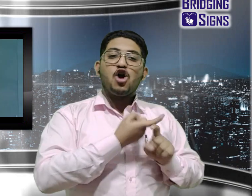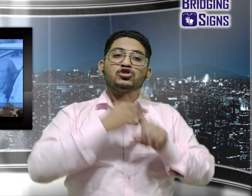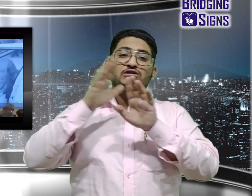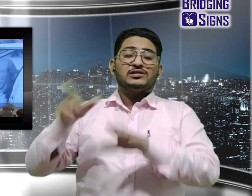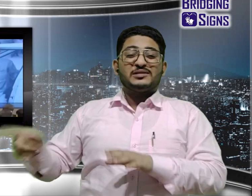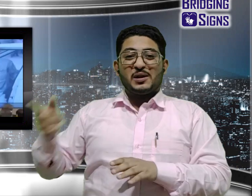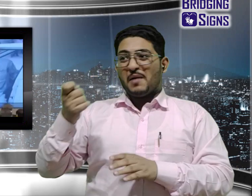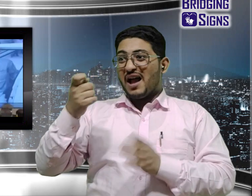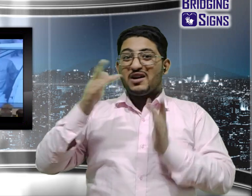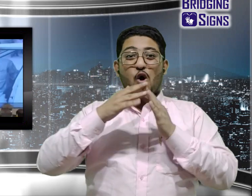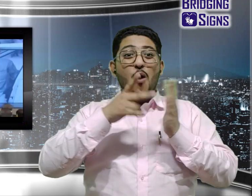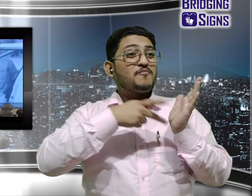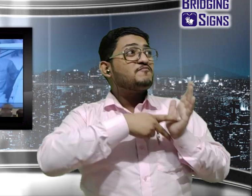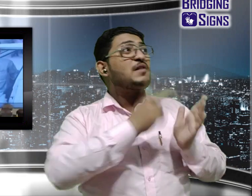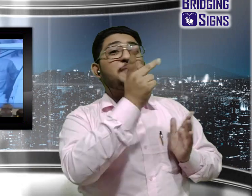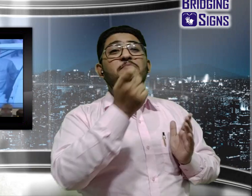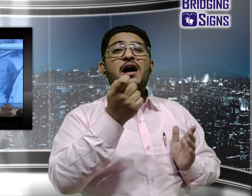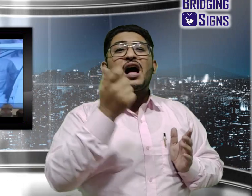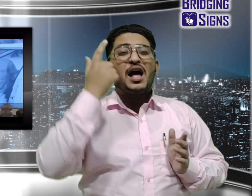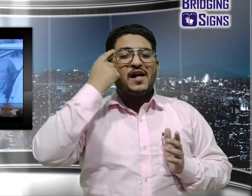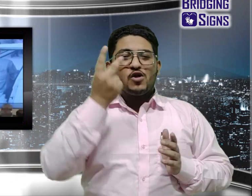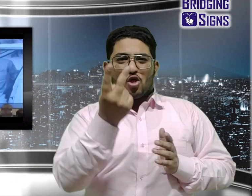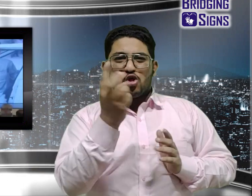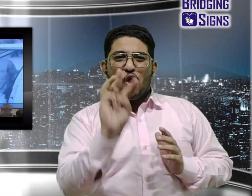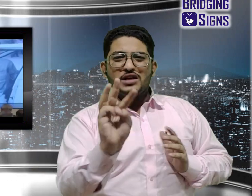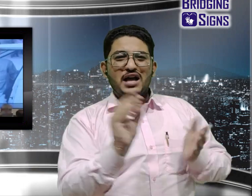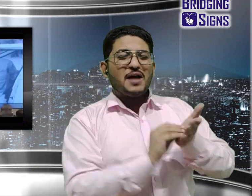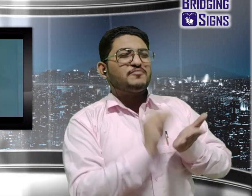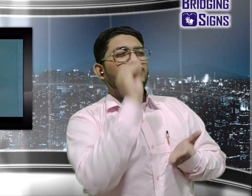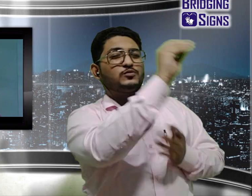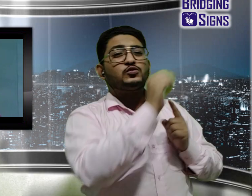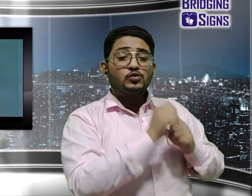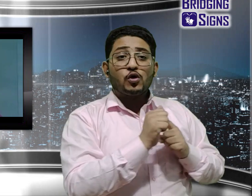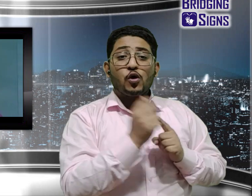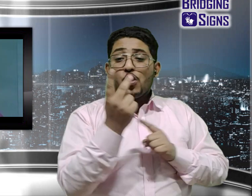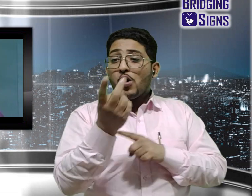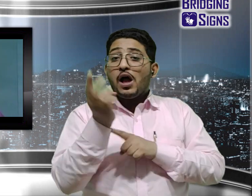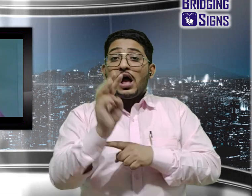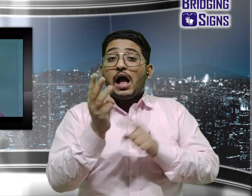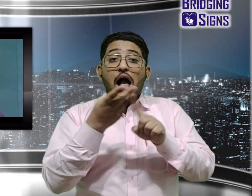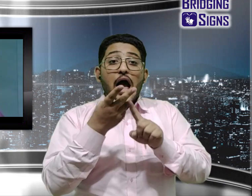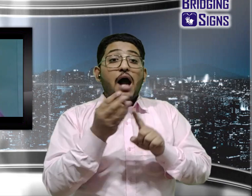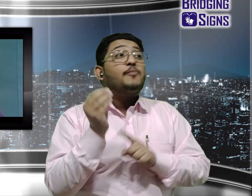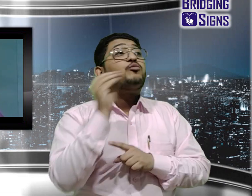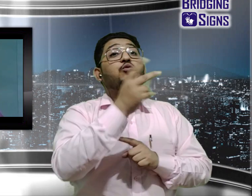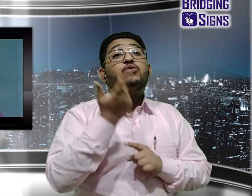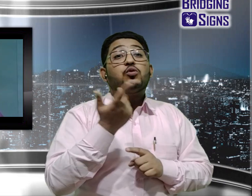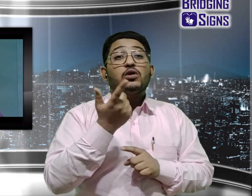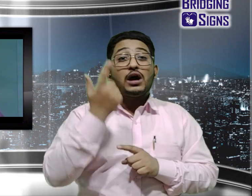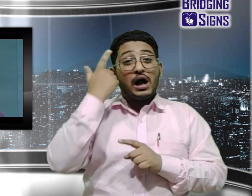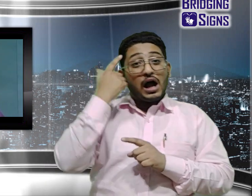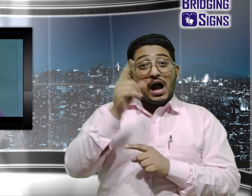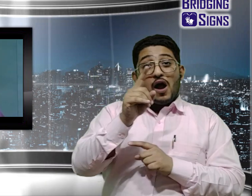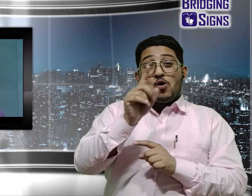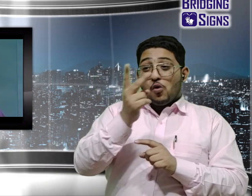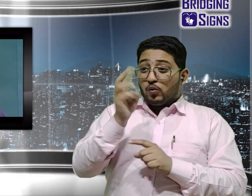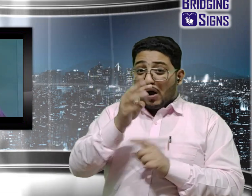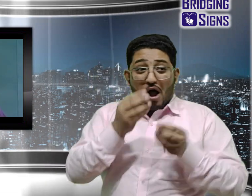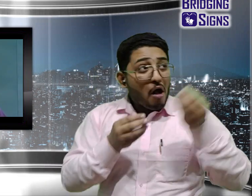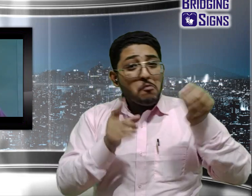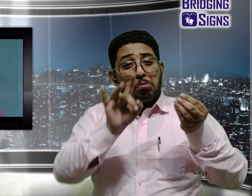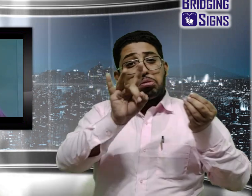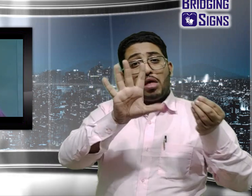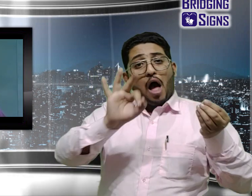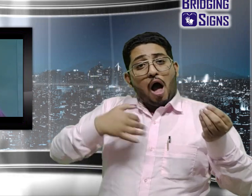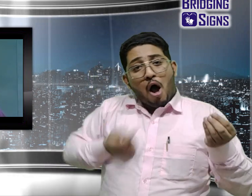जब उसने पैसे भेजने होते हैं अपने घर, लेट्स से उसने 2000 रुपये भेजने हैं, उन 2000 रुपये भेजने के लिए उसको आज 150 रुपये की फीस देनी